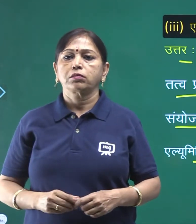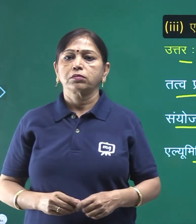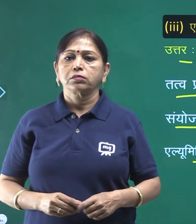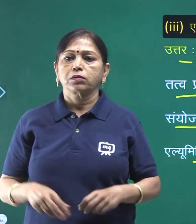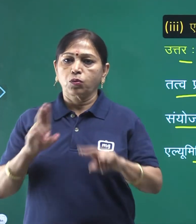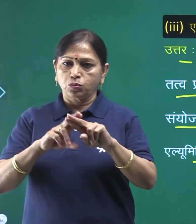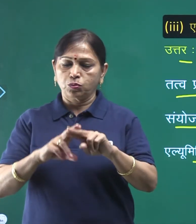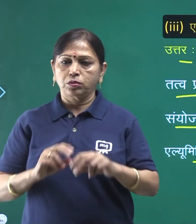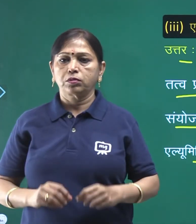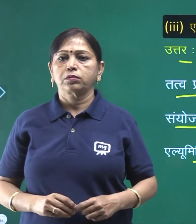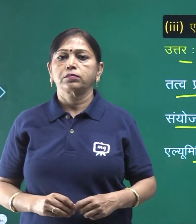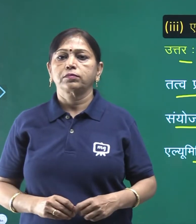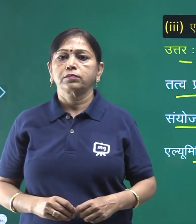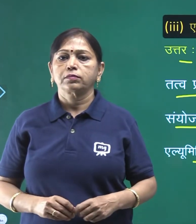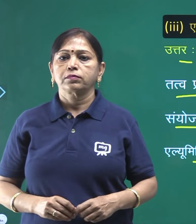सूत्र